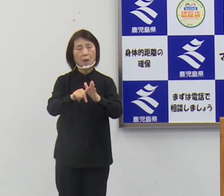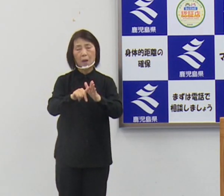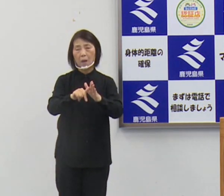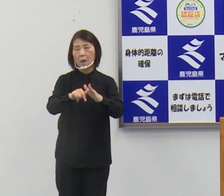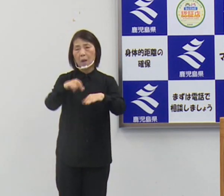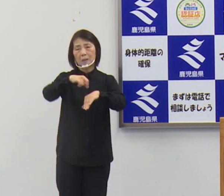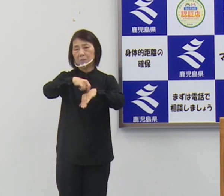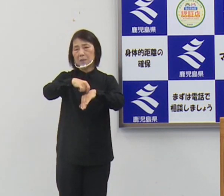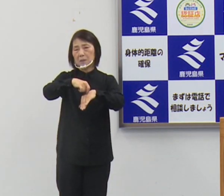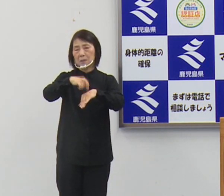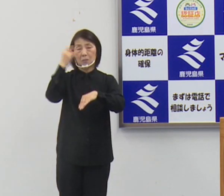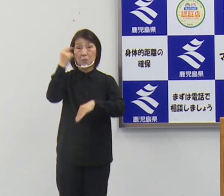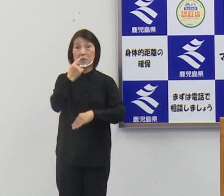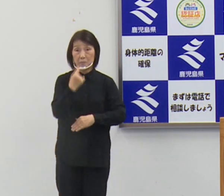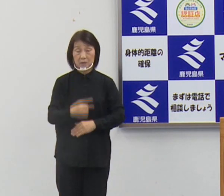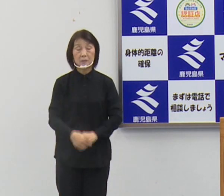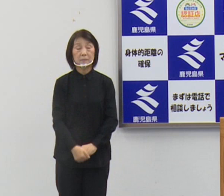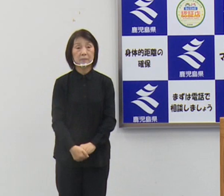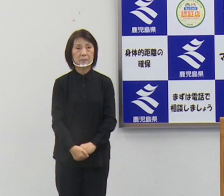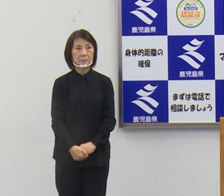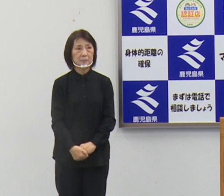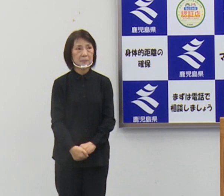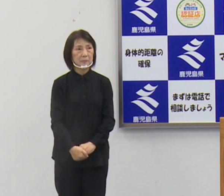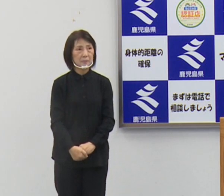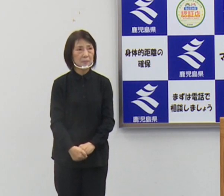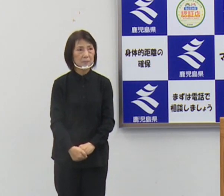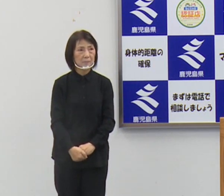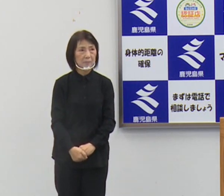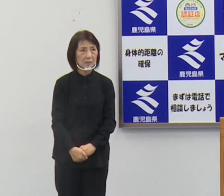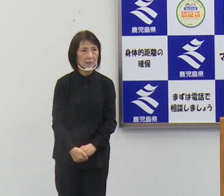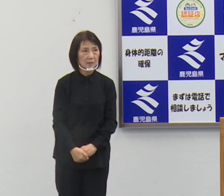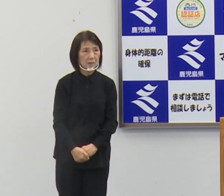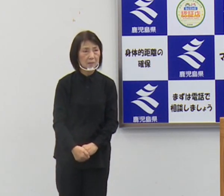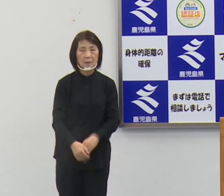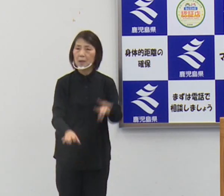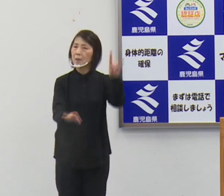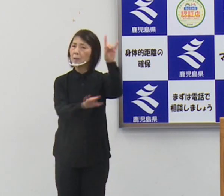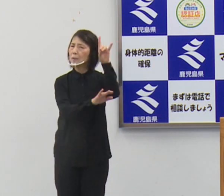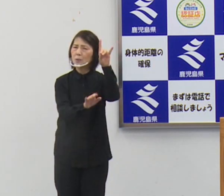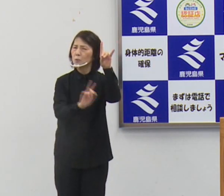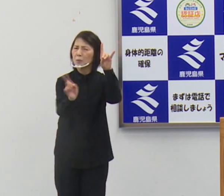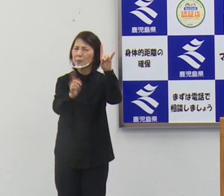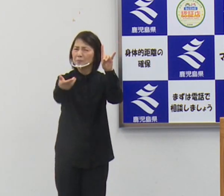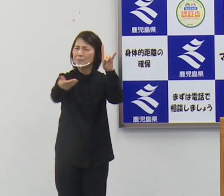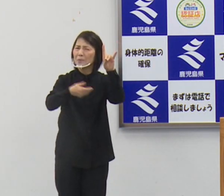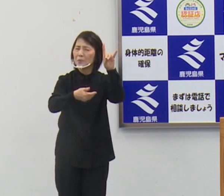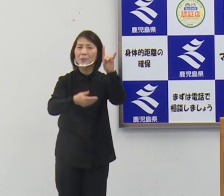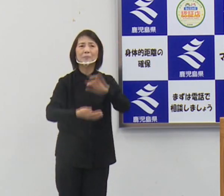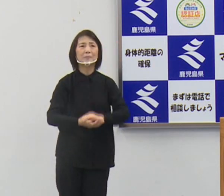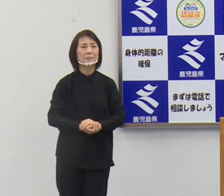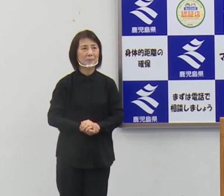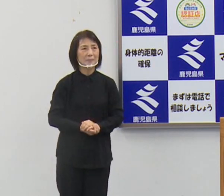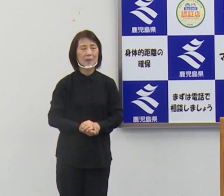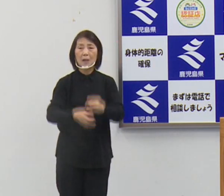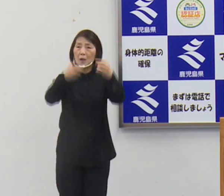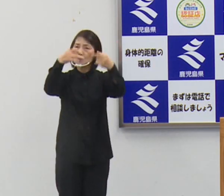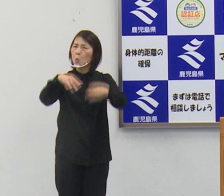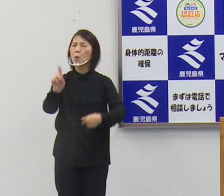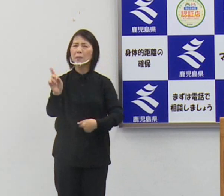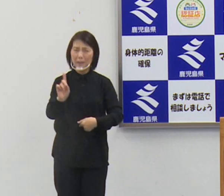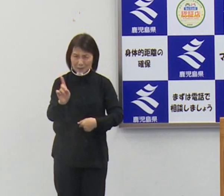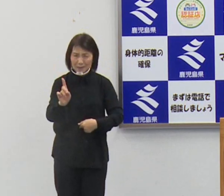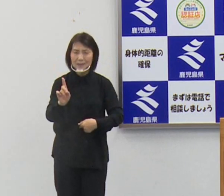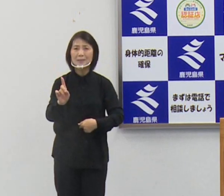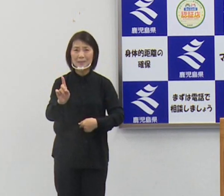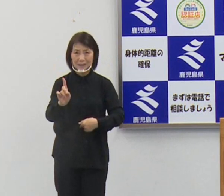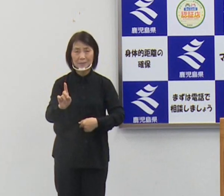しいかなとは思っております。 知事としての基準というのは何かあるんでしょうか。どういうような状況になったら、酒類の提